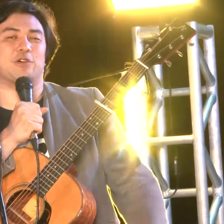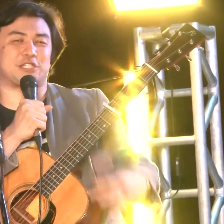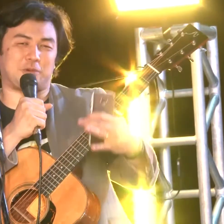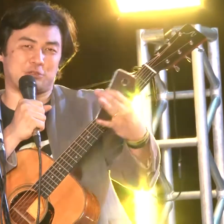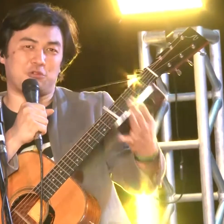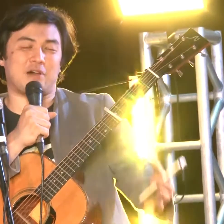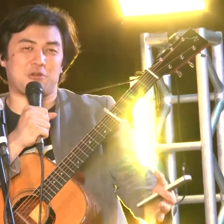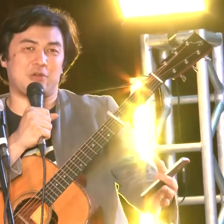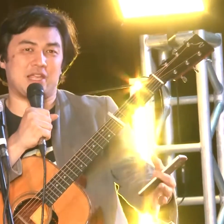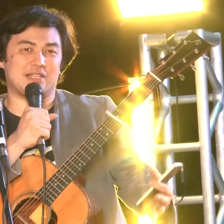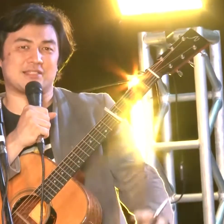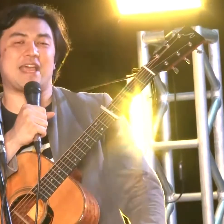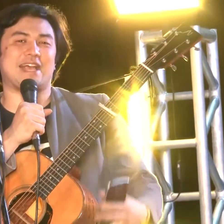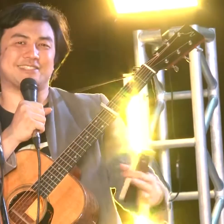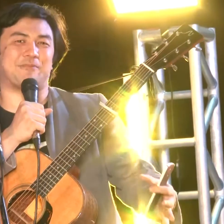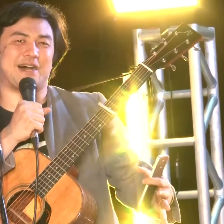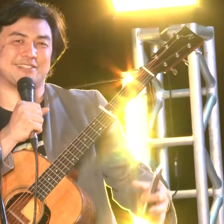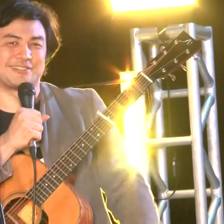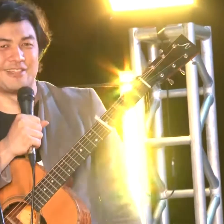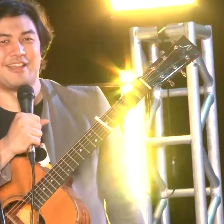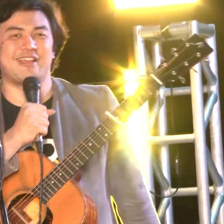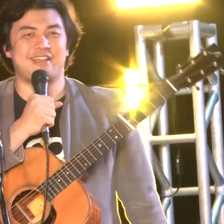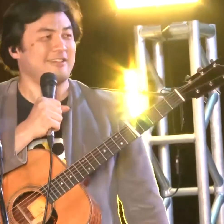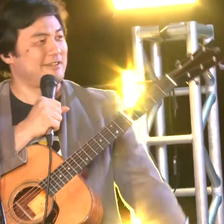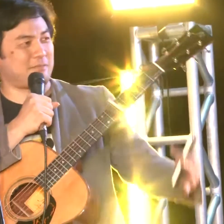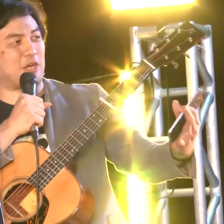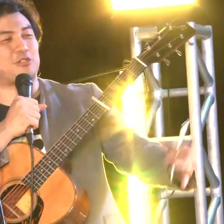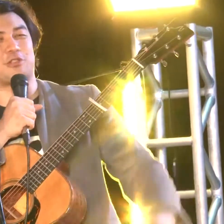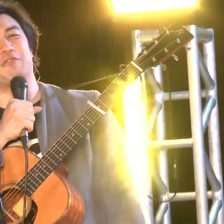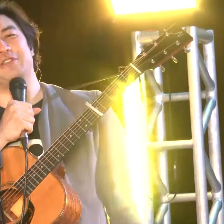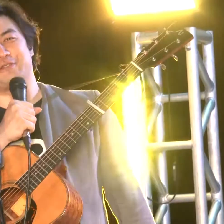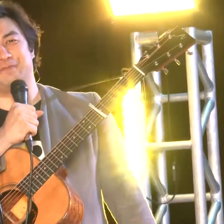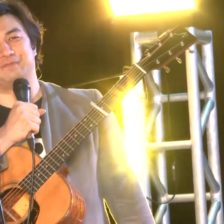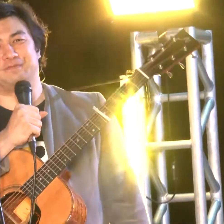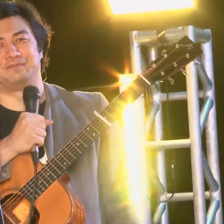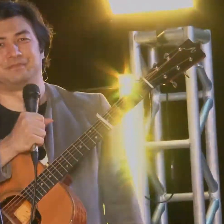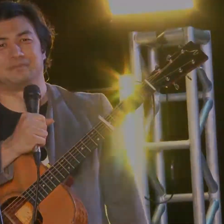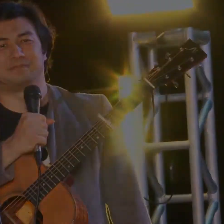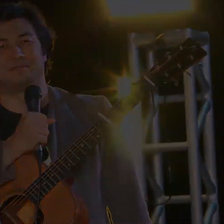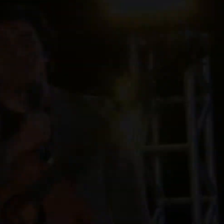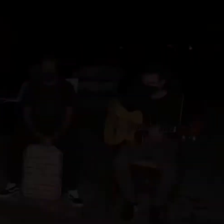Então, que vocês possam louvar com eles esta paz. Pode soltar o vídeo.